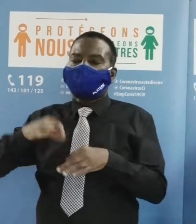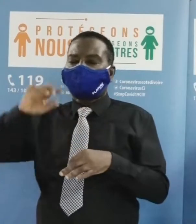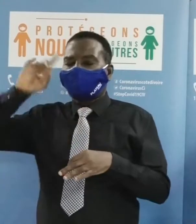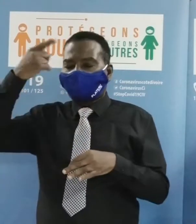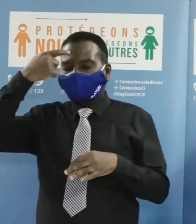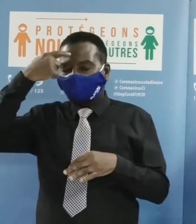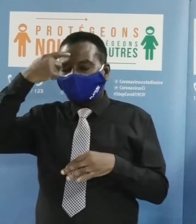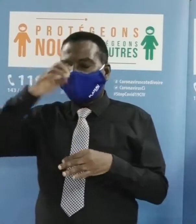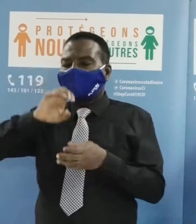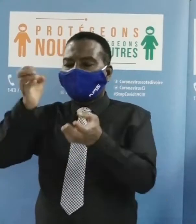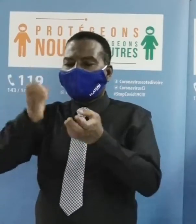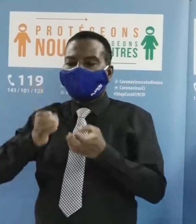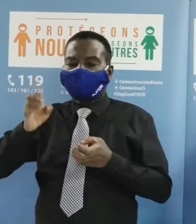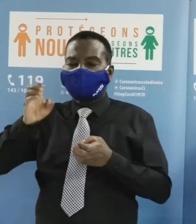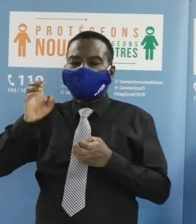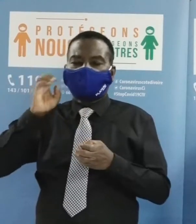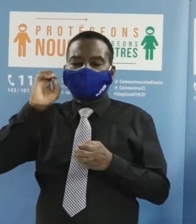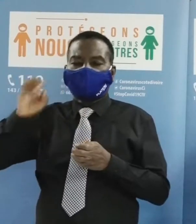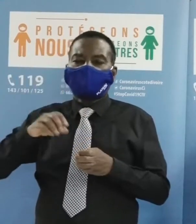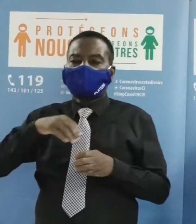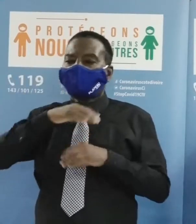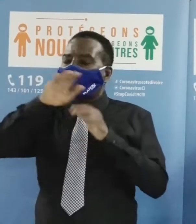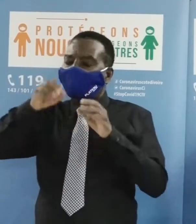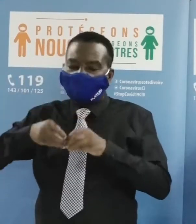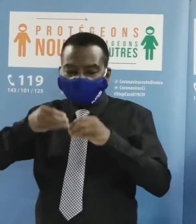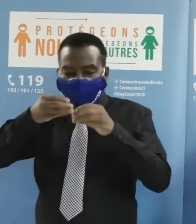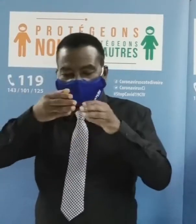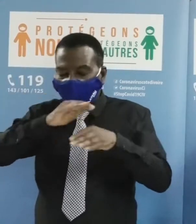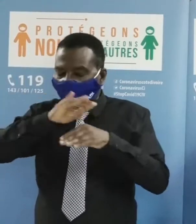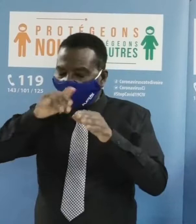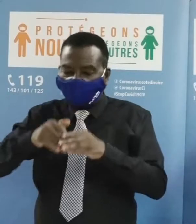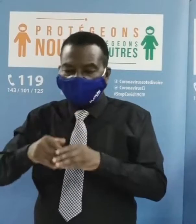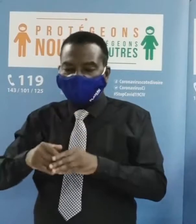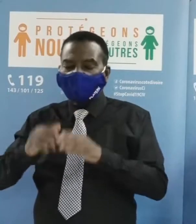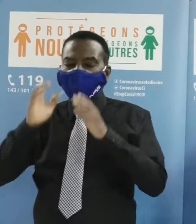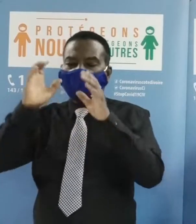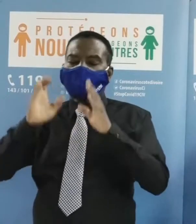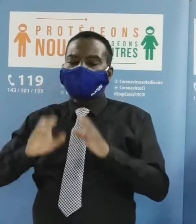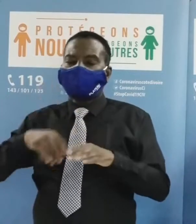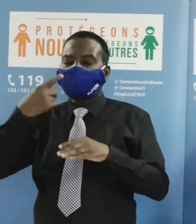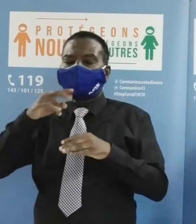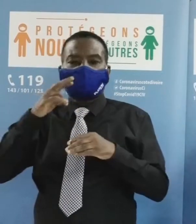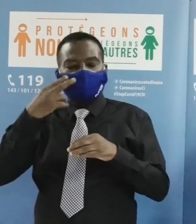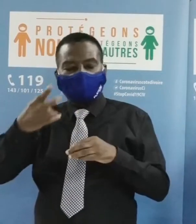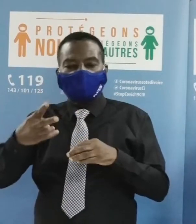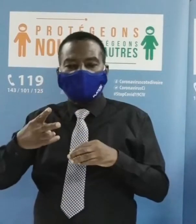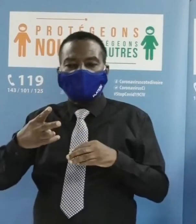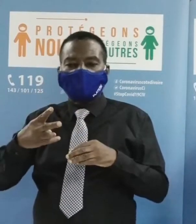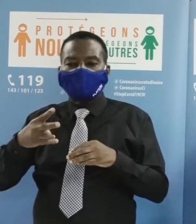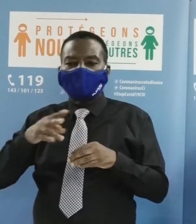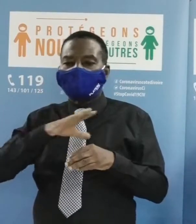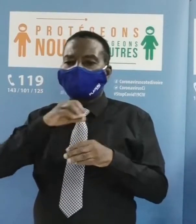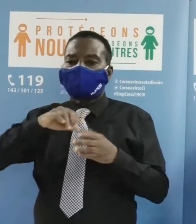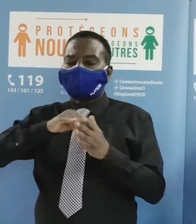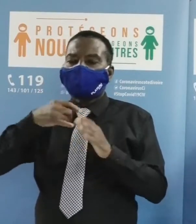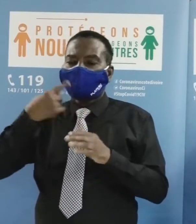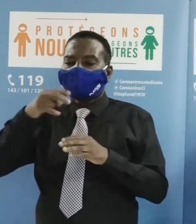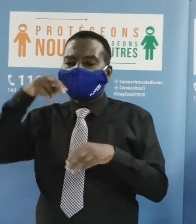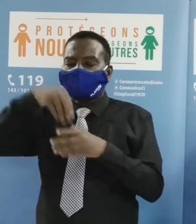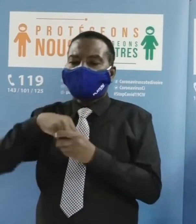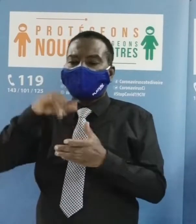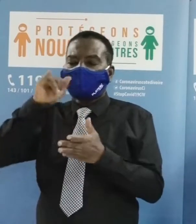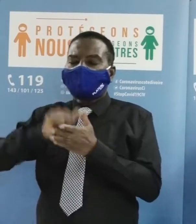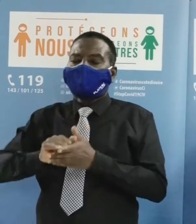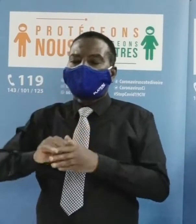je voudrais mettre tous les compatriotes qui nous suivent et ceux qui sont dans cette salle à